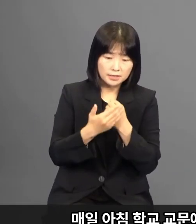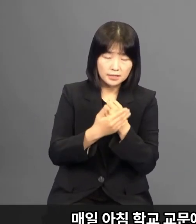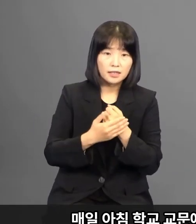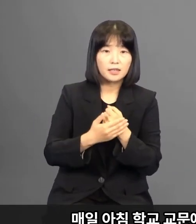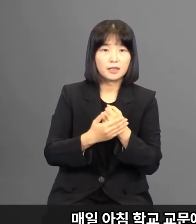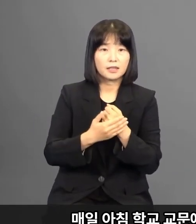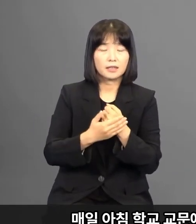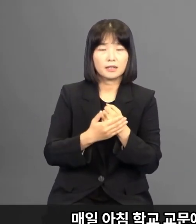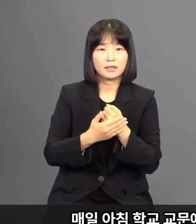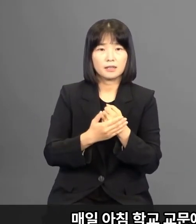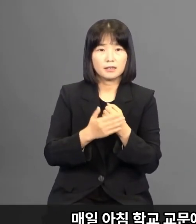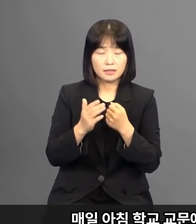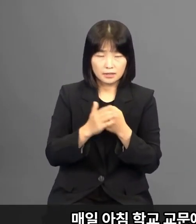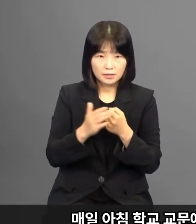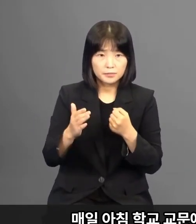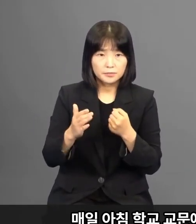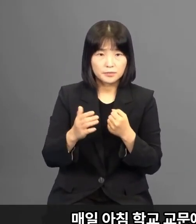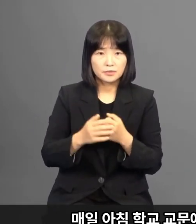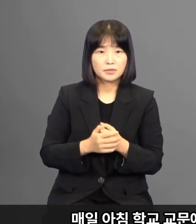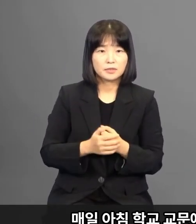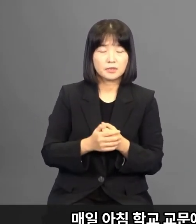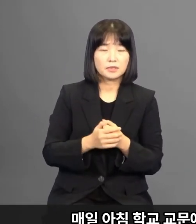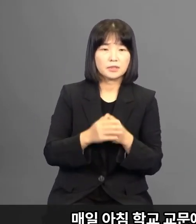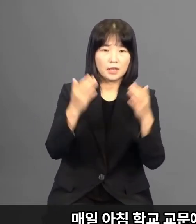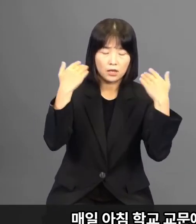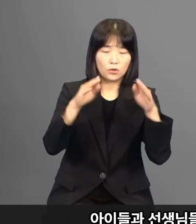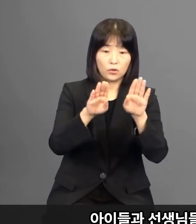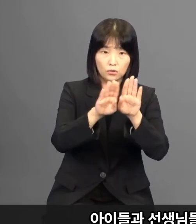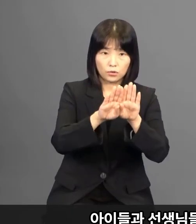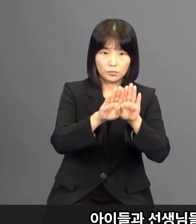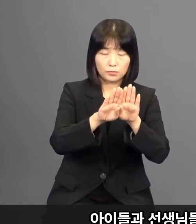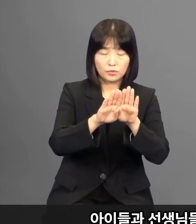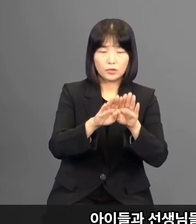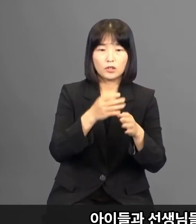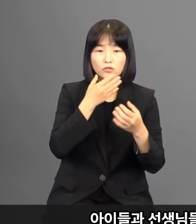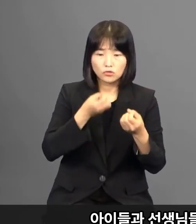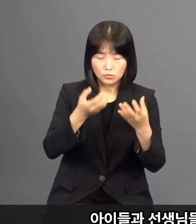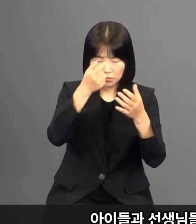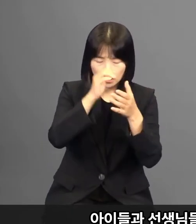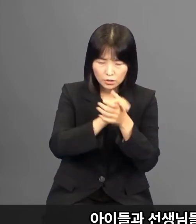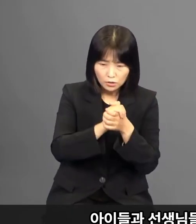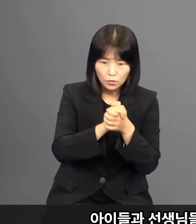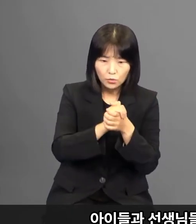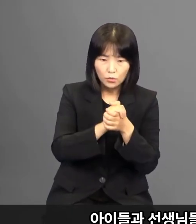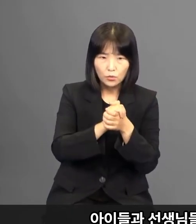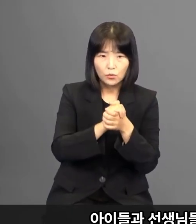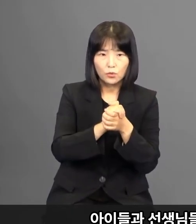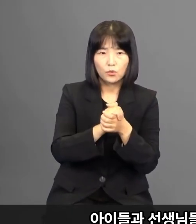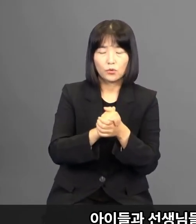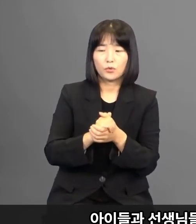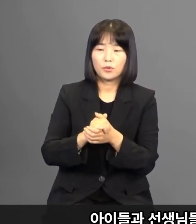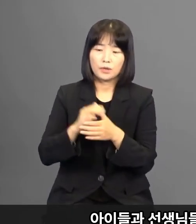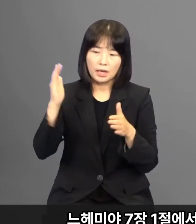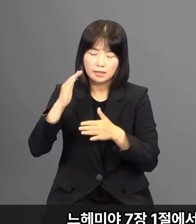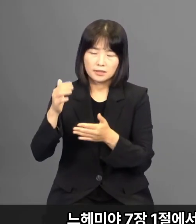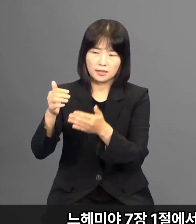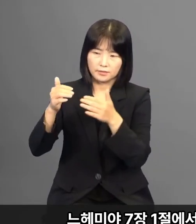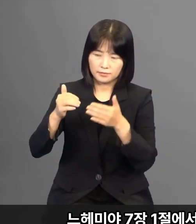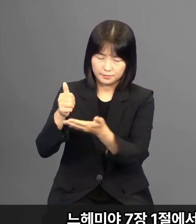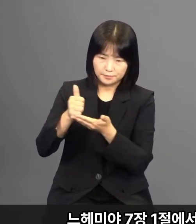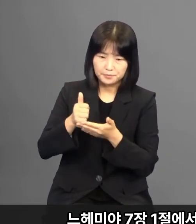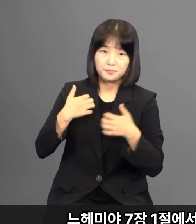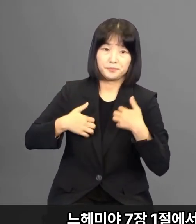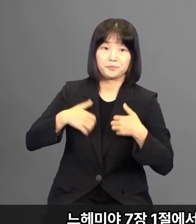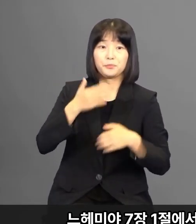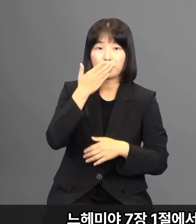매일 아침 학교 교문에 서서 축복 기도와 따뜻한 미소로 아이들과 선생님들을 맞이할 수 있게 하셨습니다.